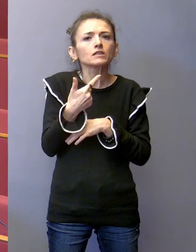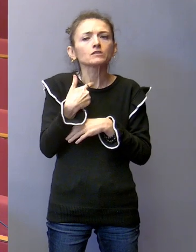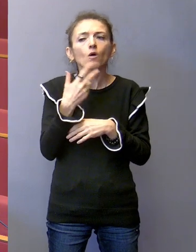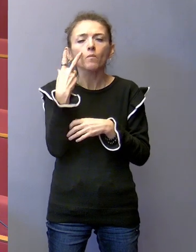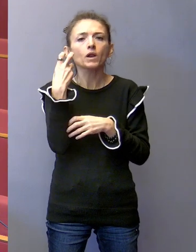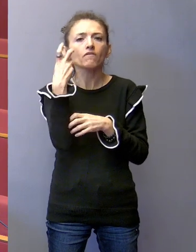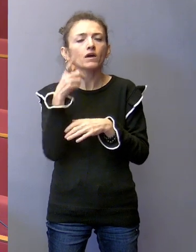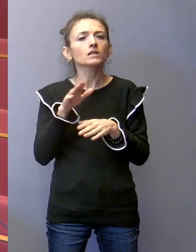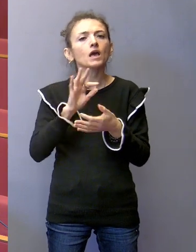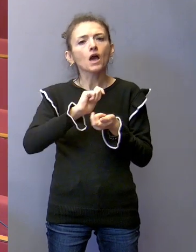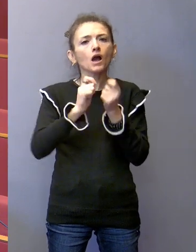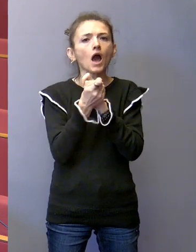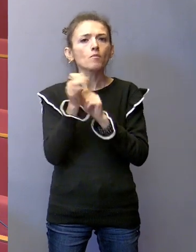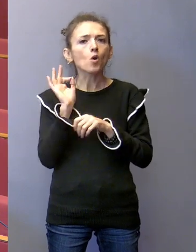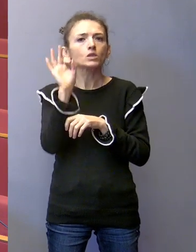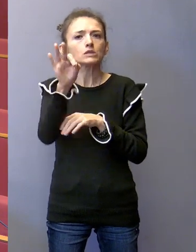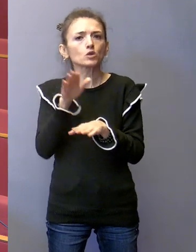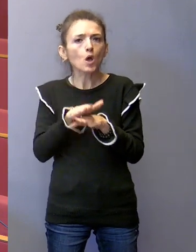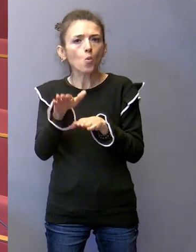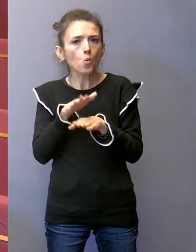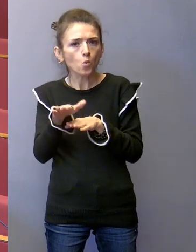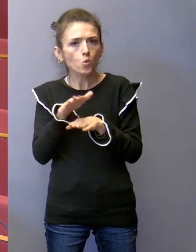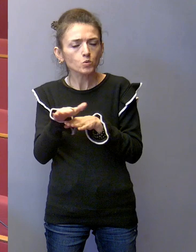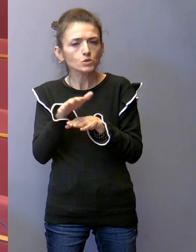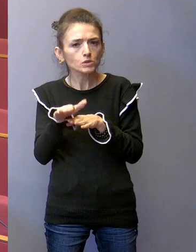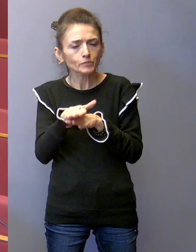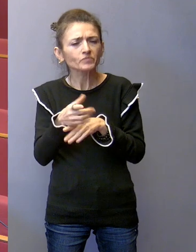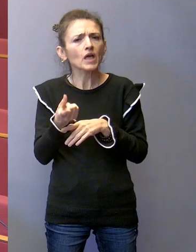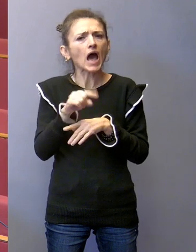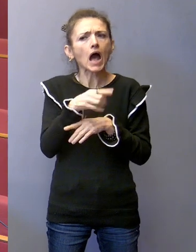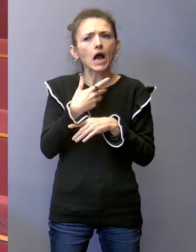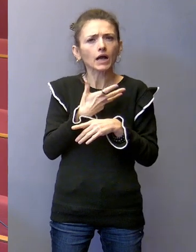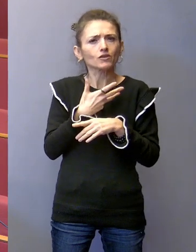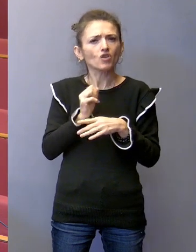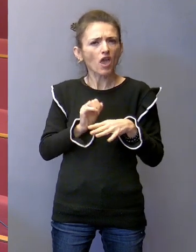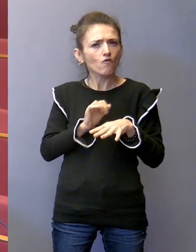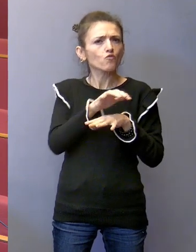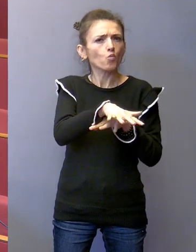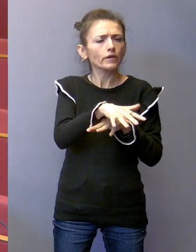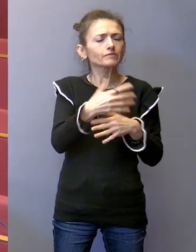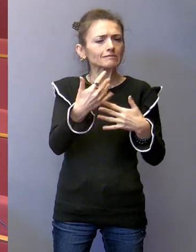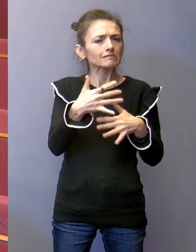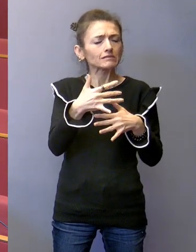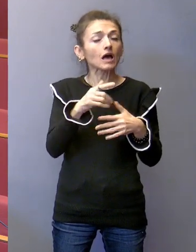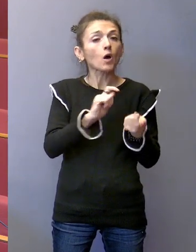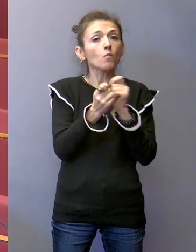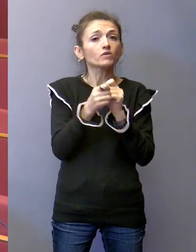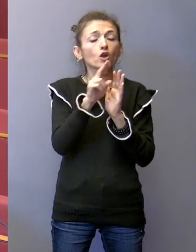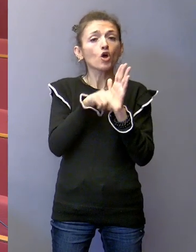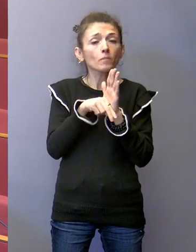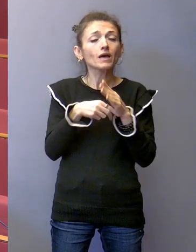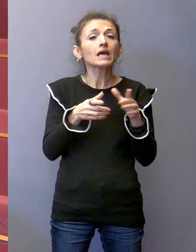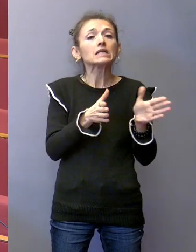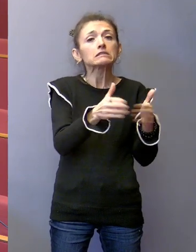con un abbassamento dei livelli standard vigenti interviene in modo significativo nella modifica normativa degli stessi